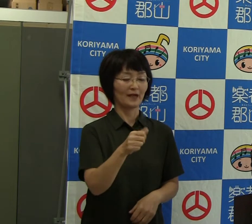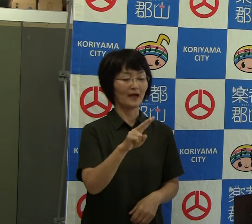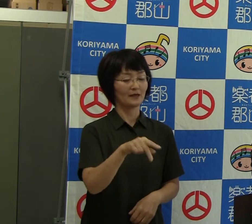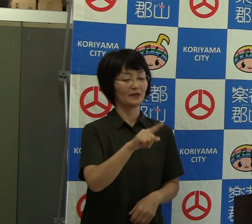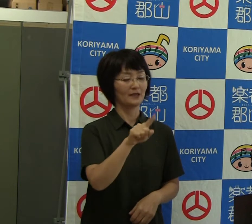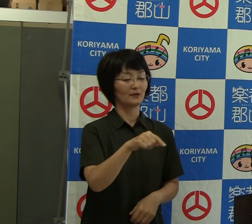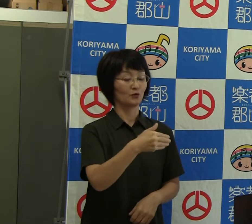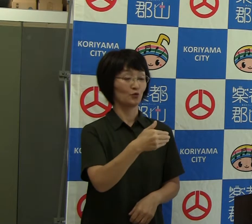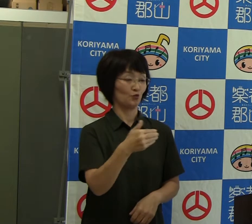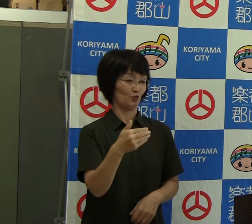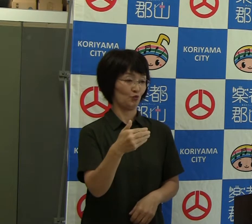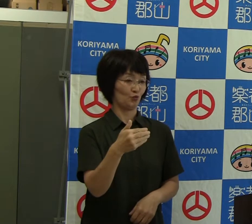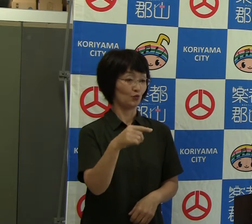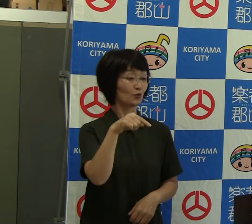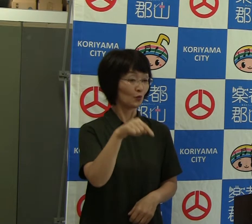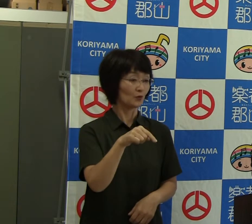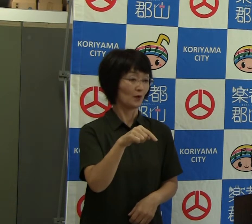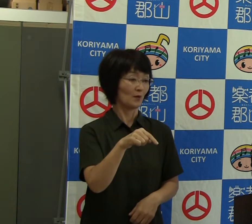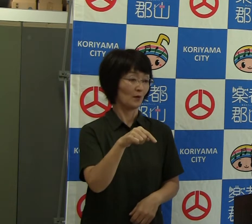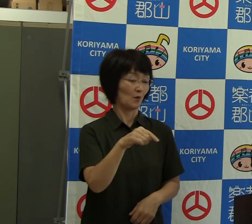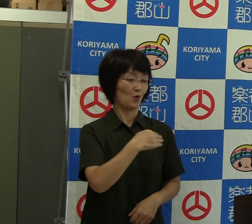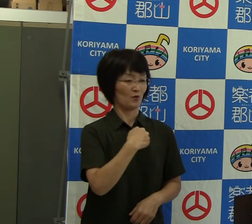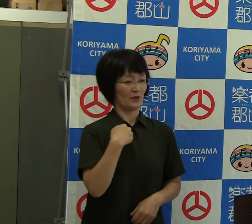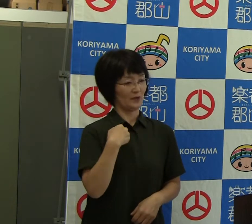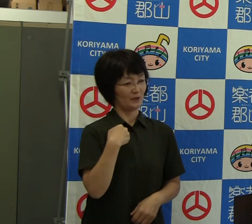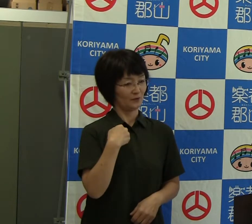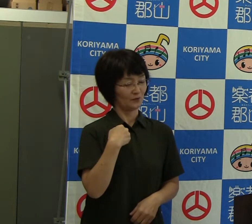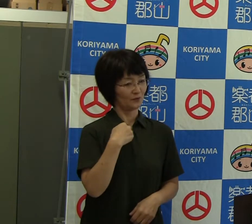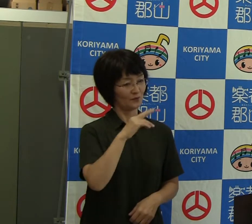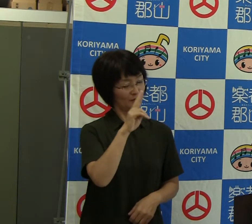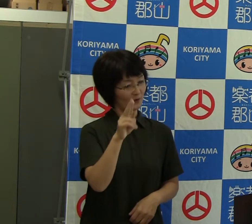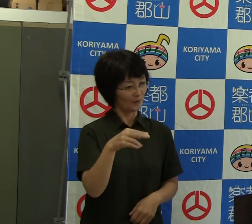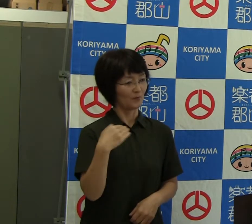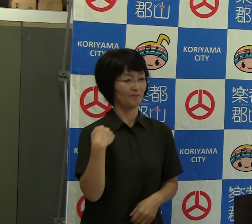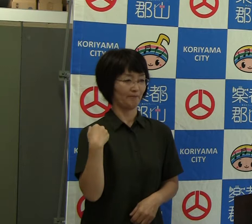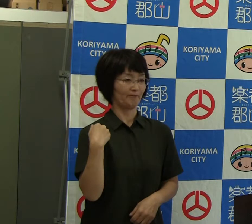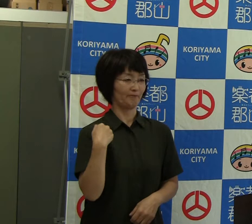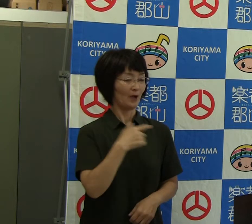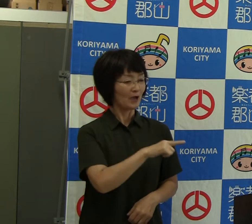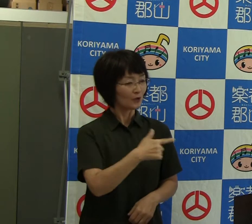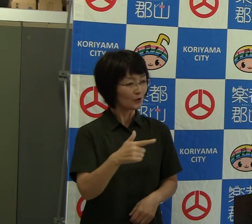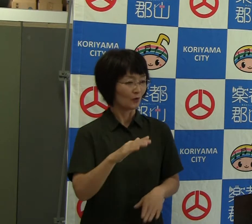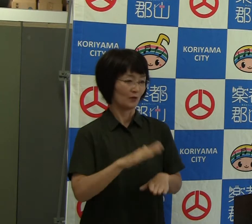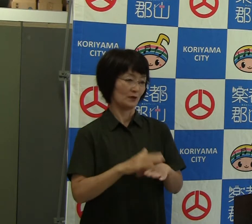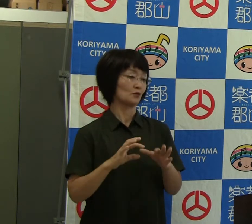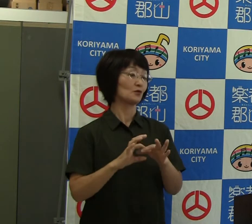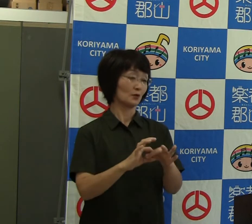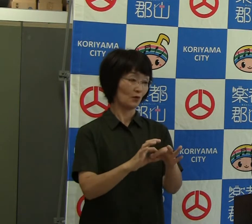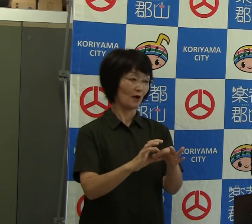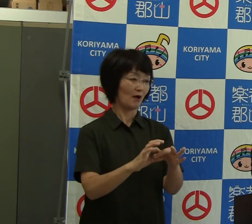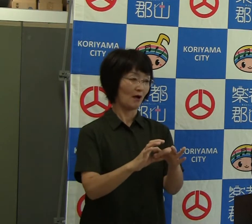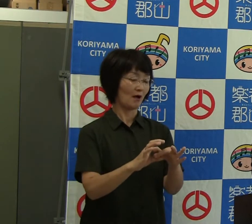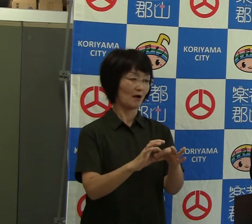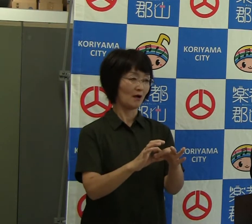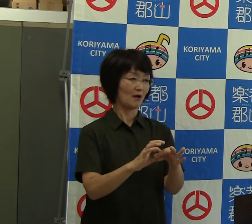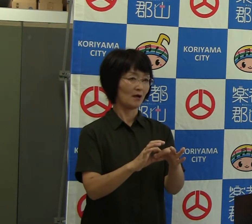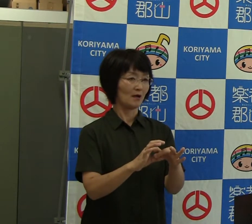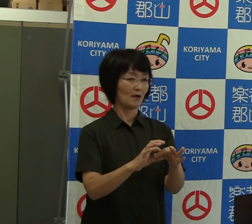も、の中でですね、こうしたことも可能になるようでございますので、いろいろ手続き面、そしてま